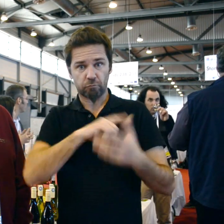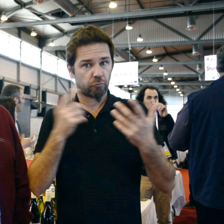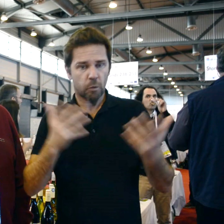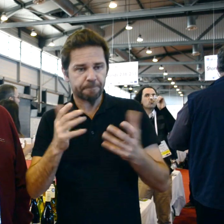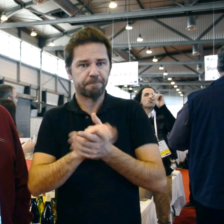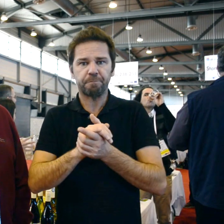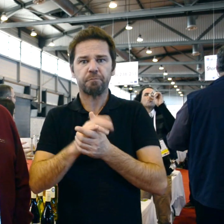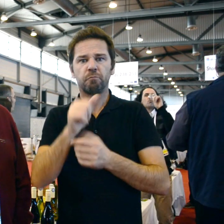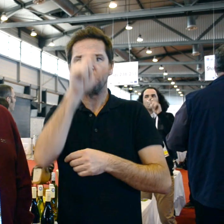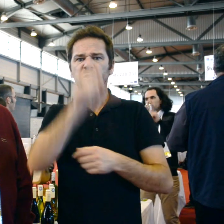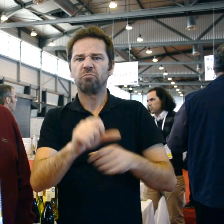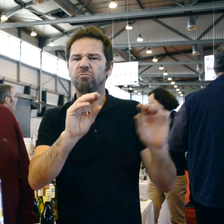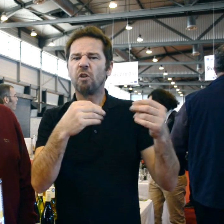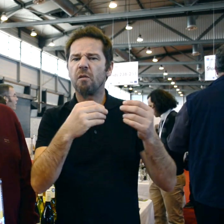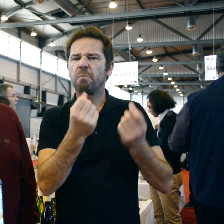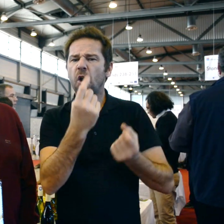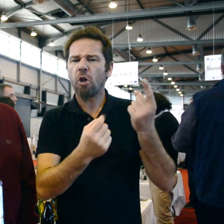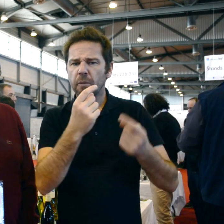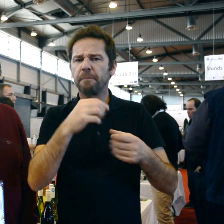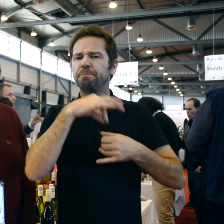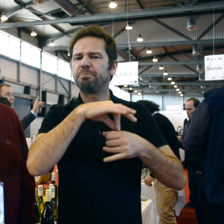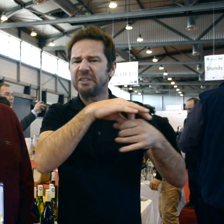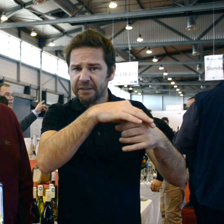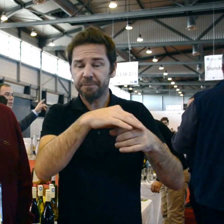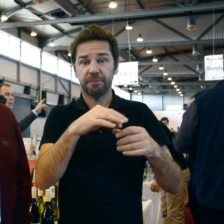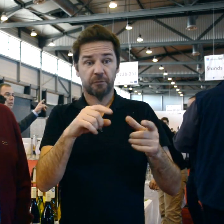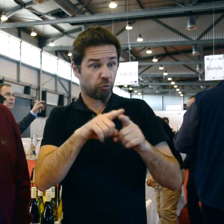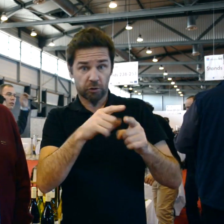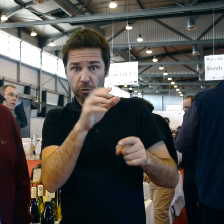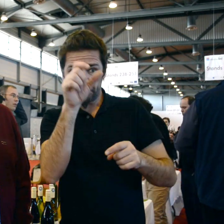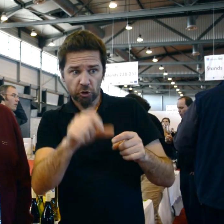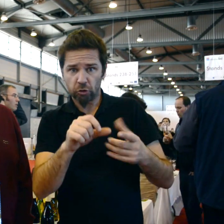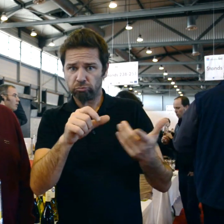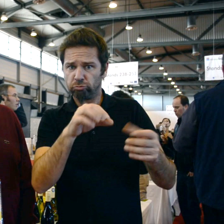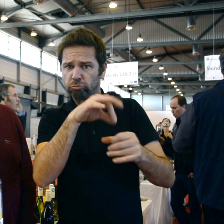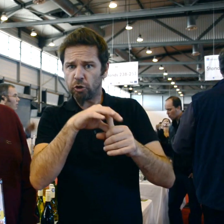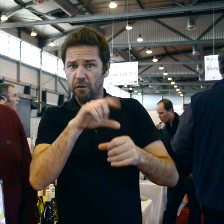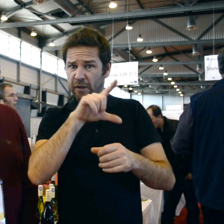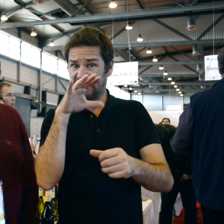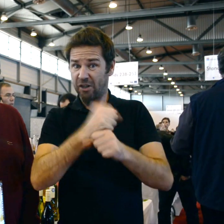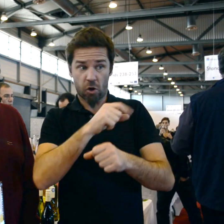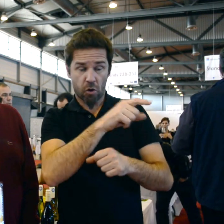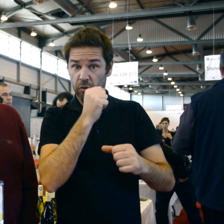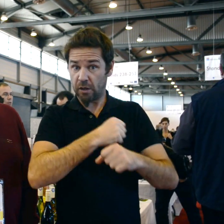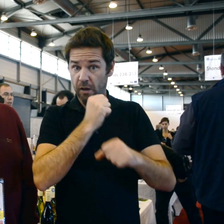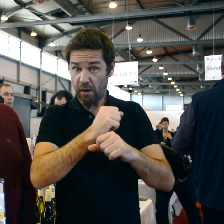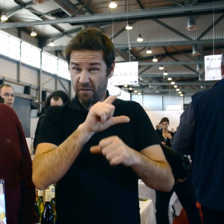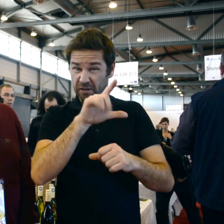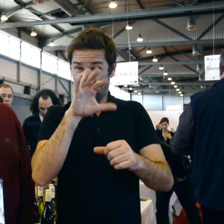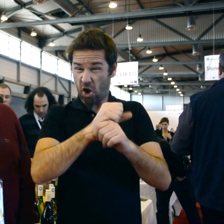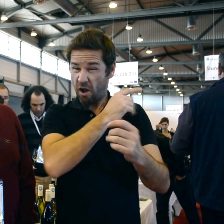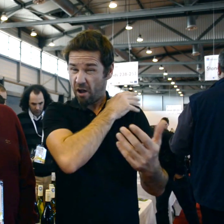avec un pépiniériste et un obtenteur, un gars qui travaillait depuis 25 ans sur des croisements en Suisse.